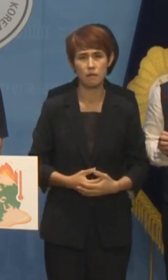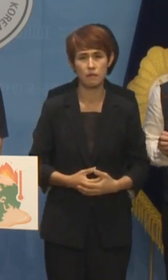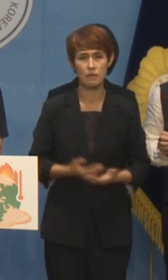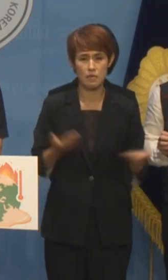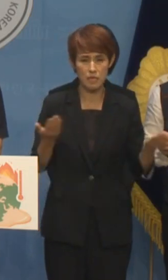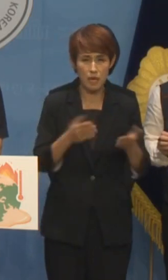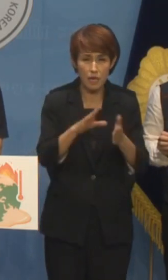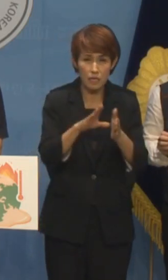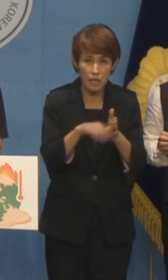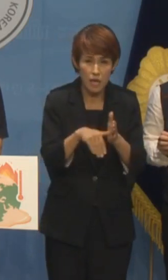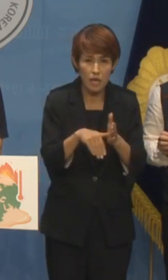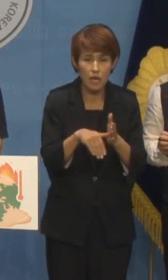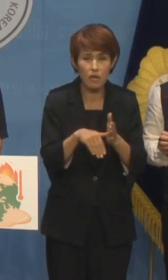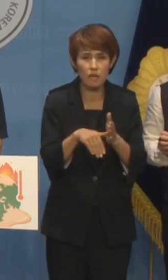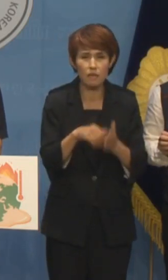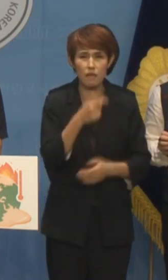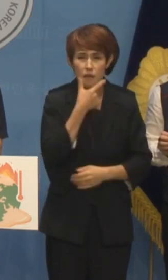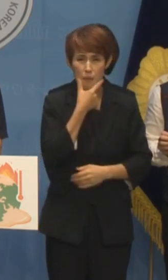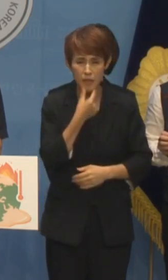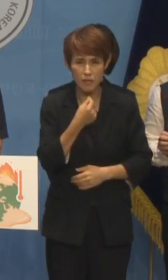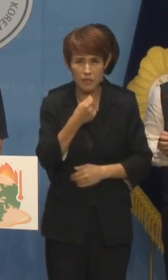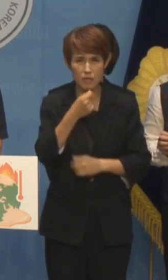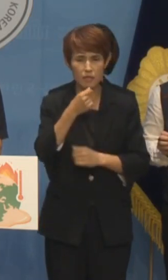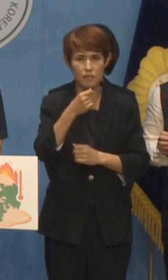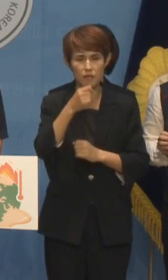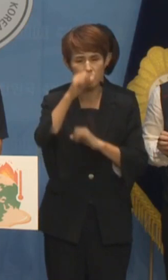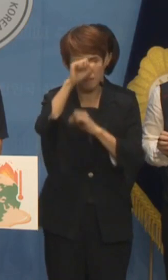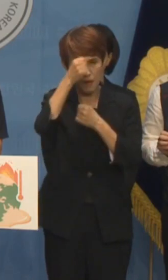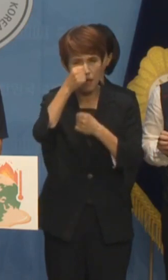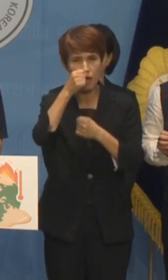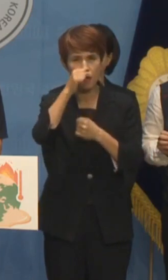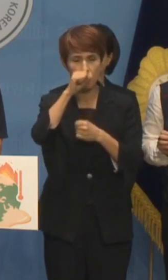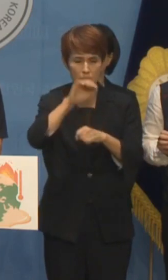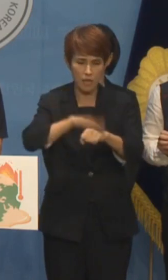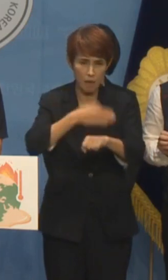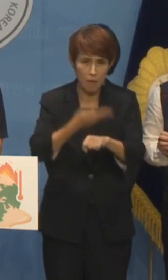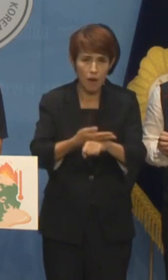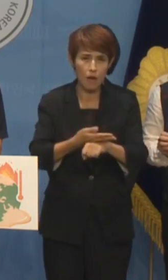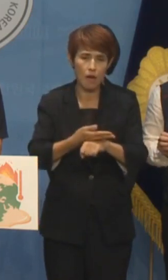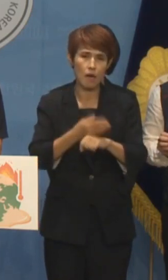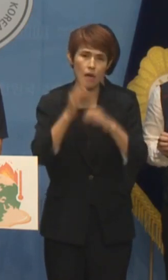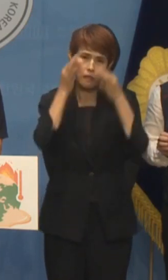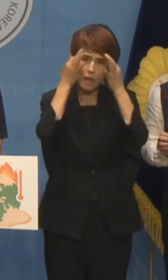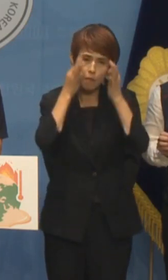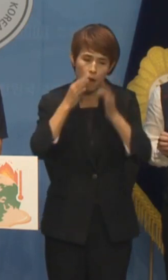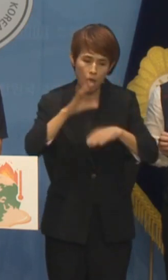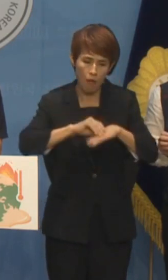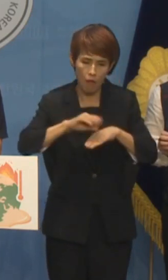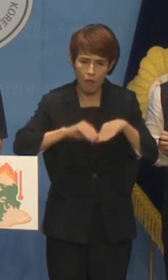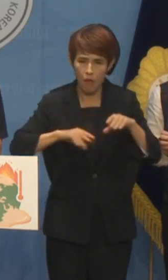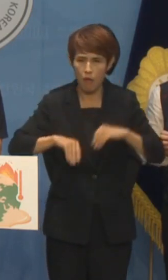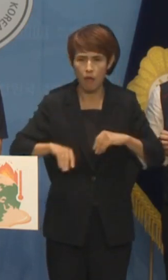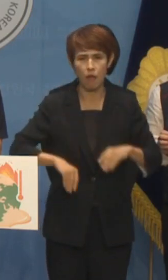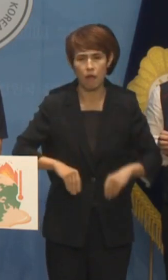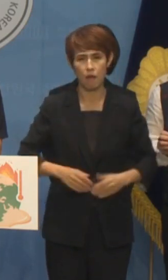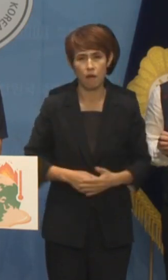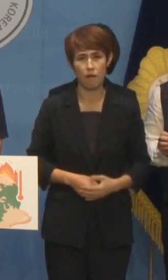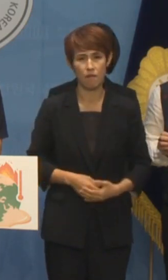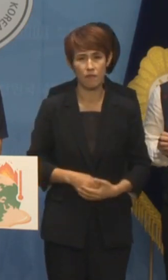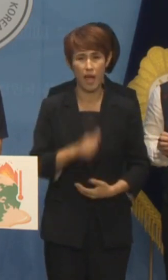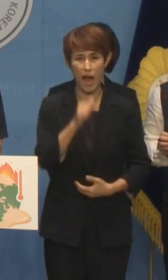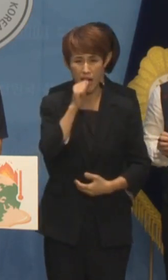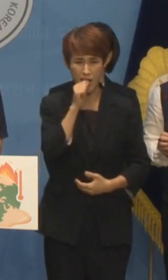작업할 때는 팬티는 물론 양말, 신발이 땀에 젖어버립니다. 저와 같은 철근 노동자들은 그늘